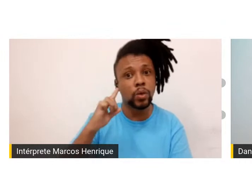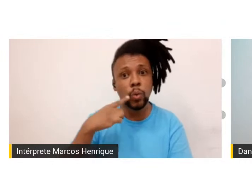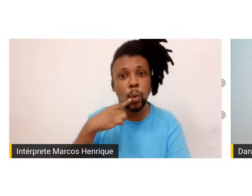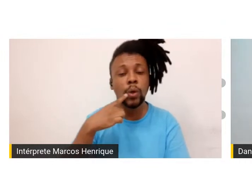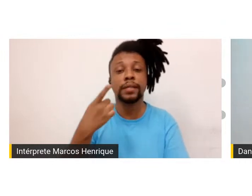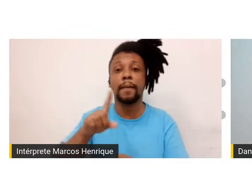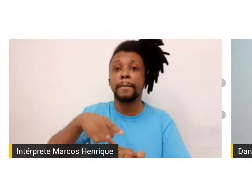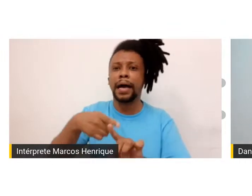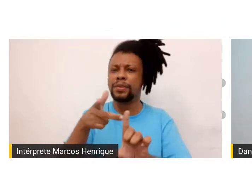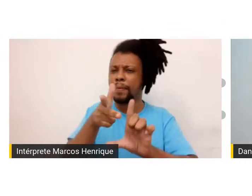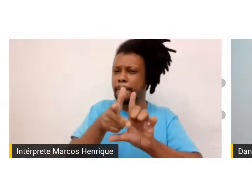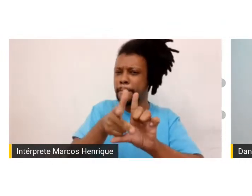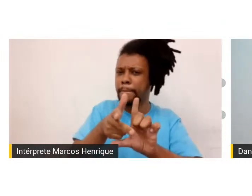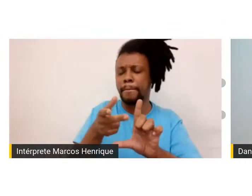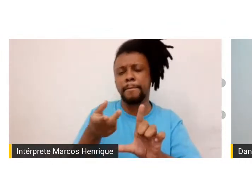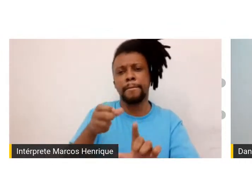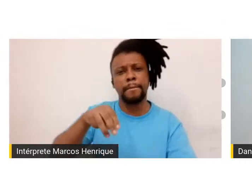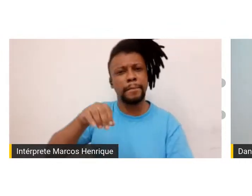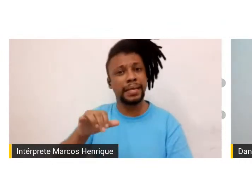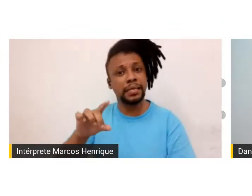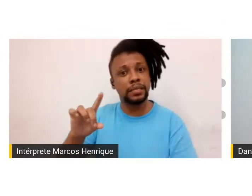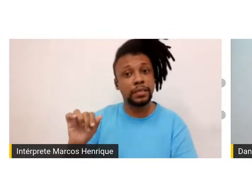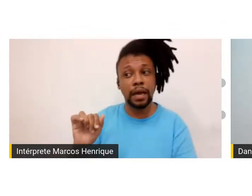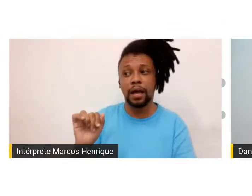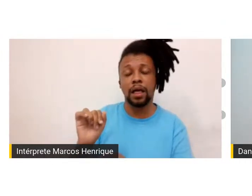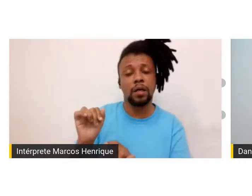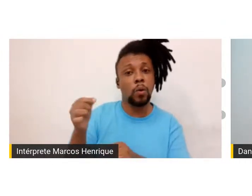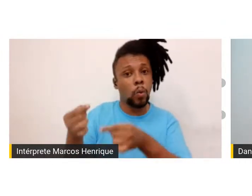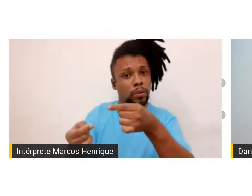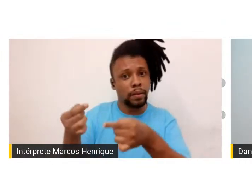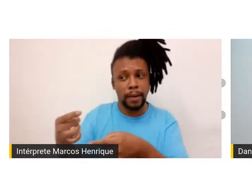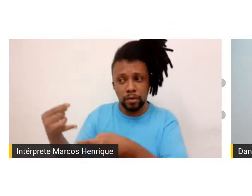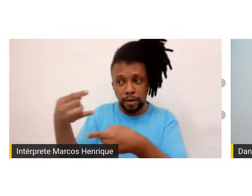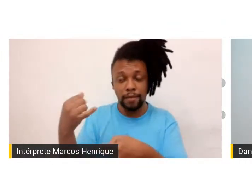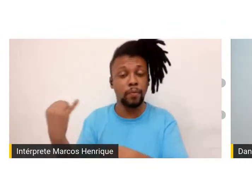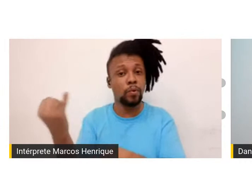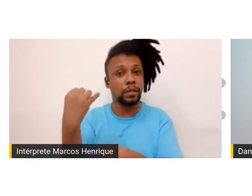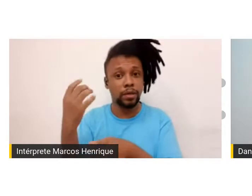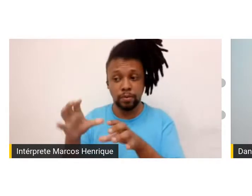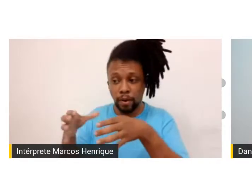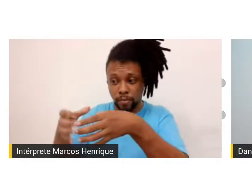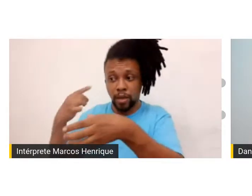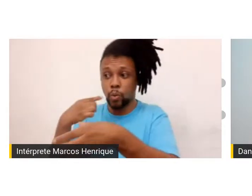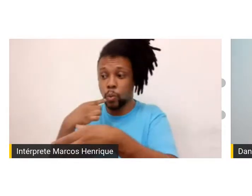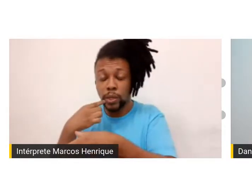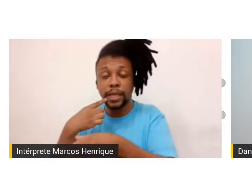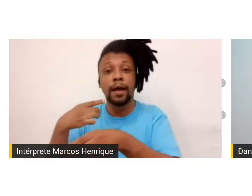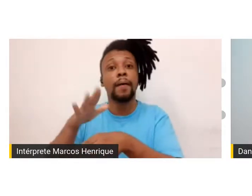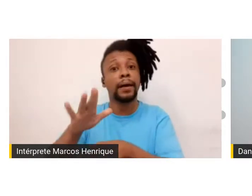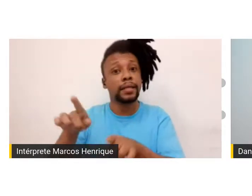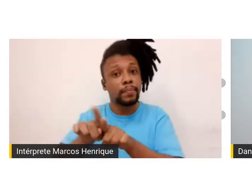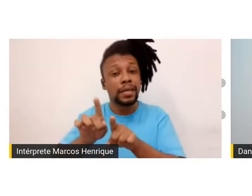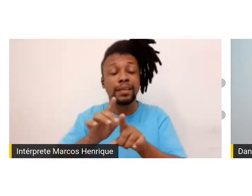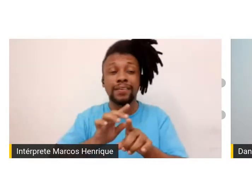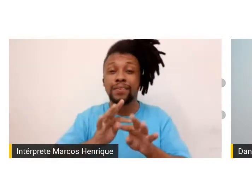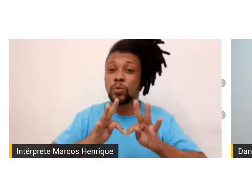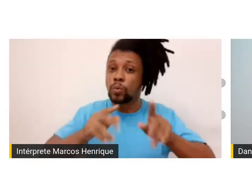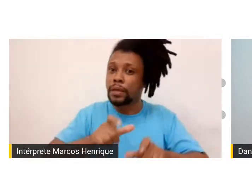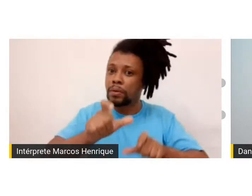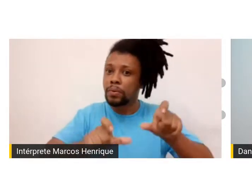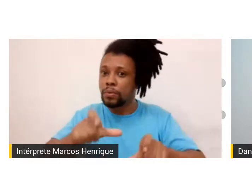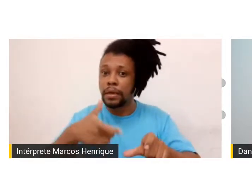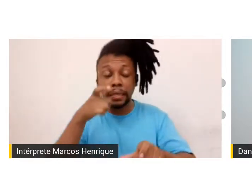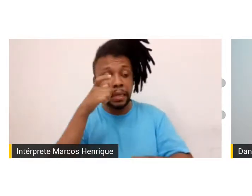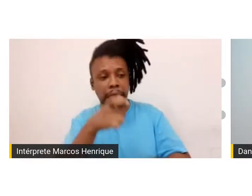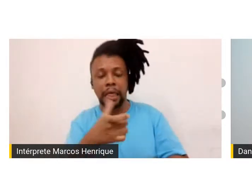conversa importante não só para a comunidade surda compra todas as pessoas que se interessam por arte e por boa arte como